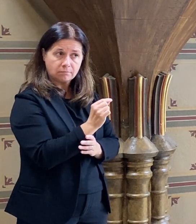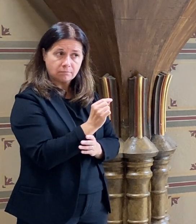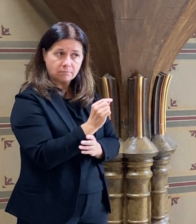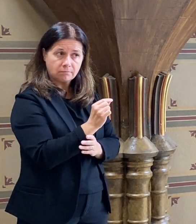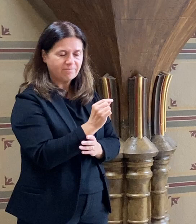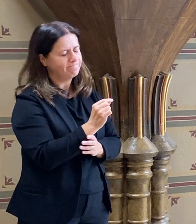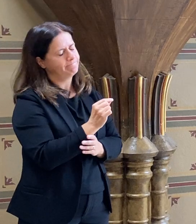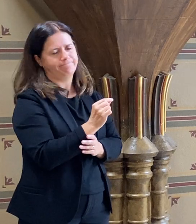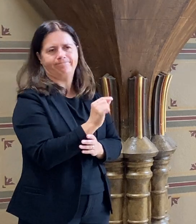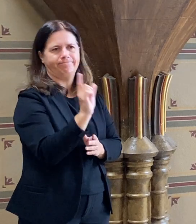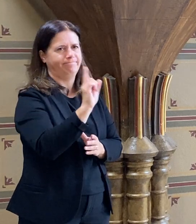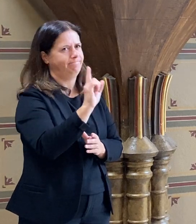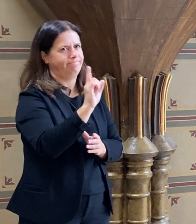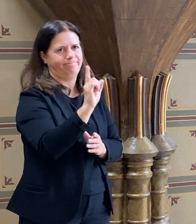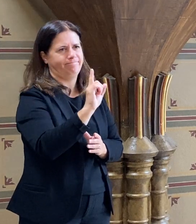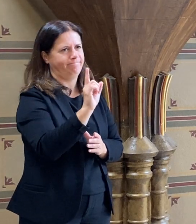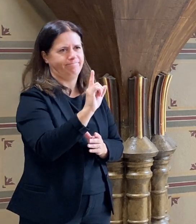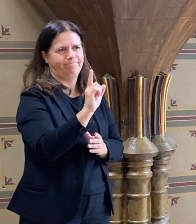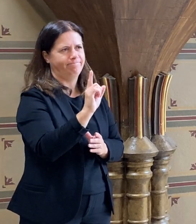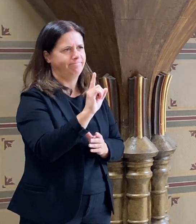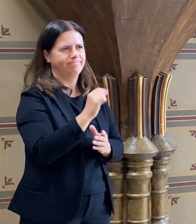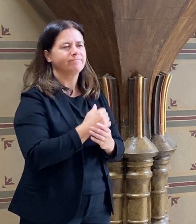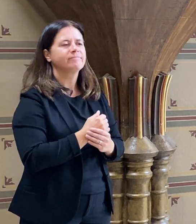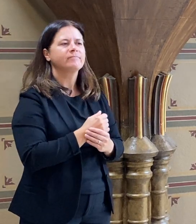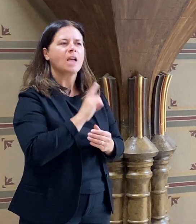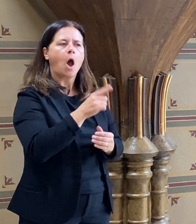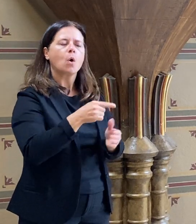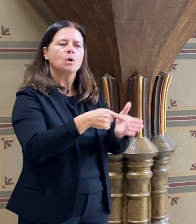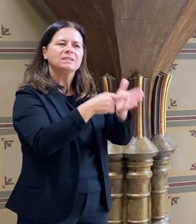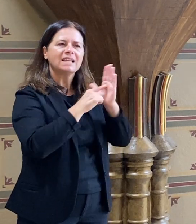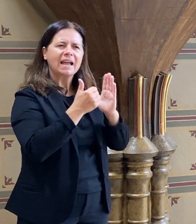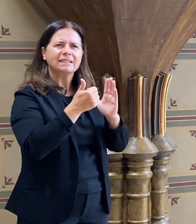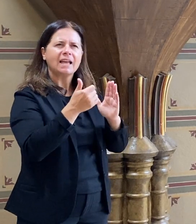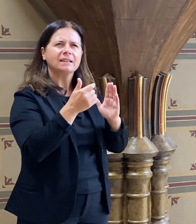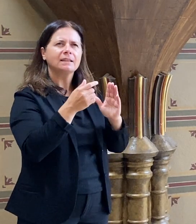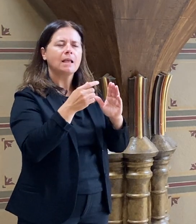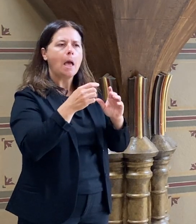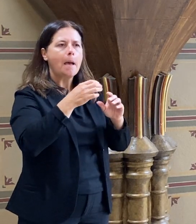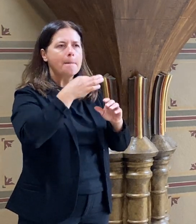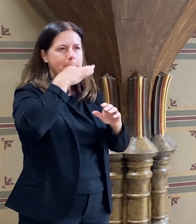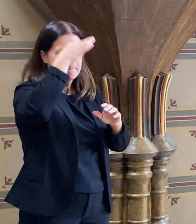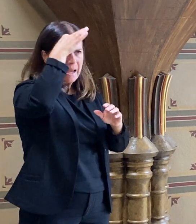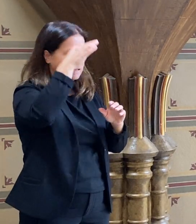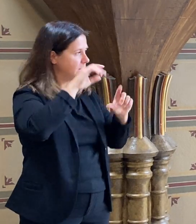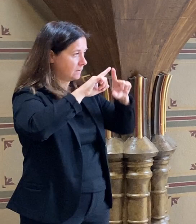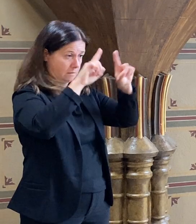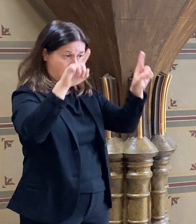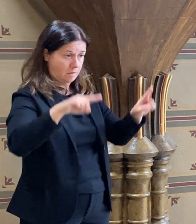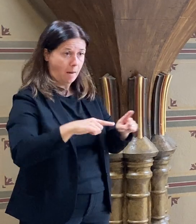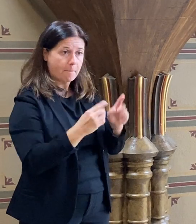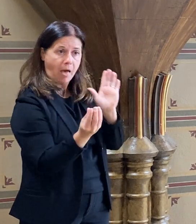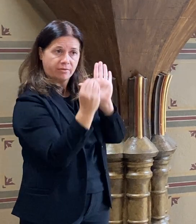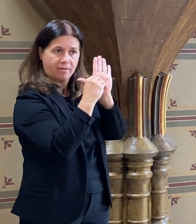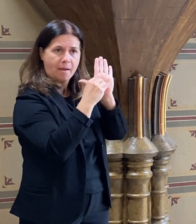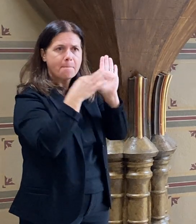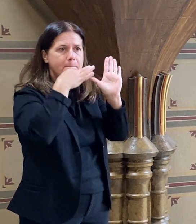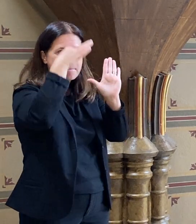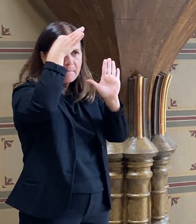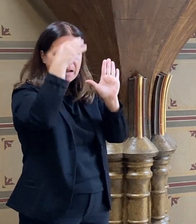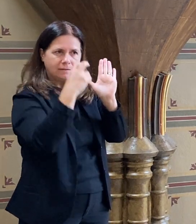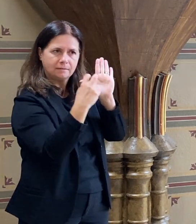Das denke ich nicht. Das zeigt auch dieses Lied, dieses Bild hier am Liedblatt, was wir drinnen